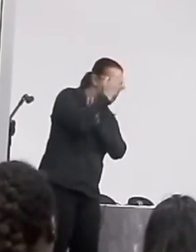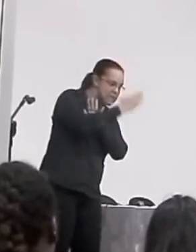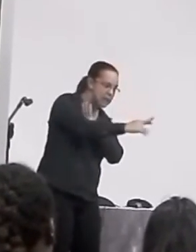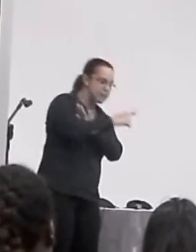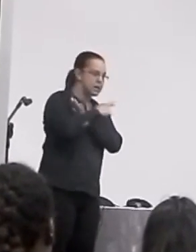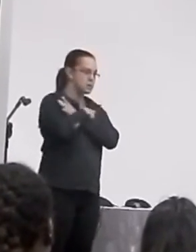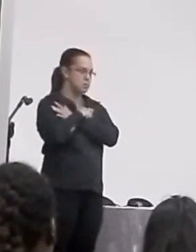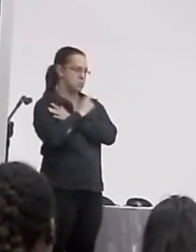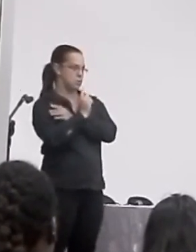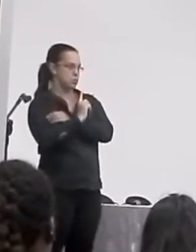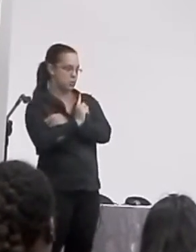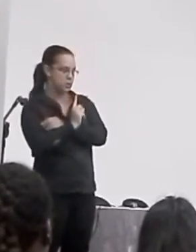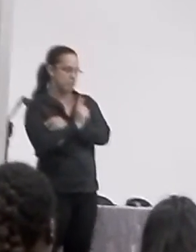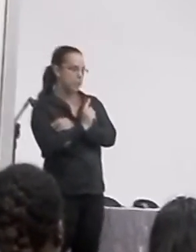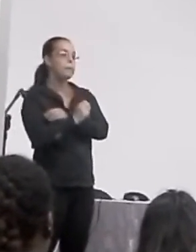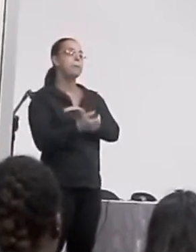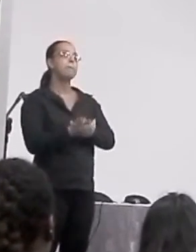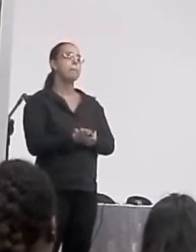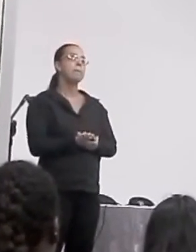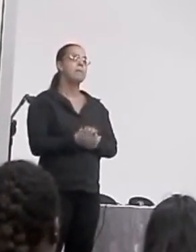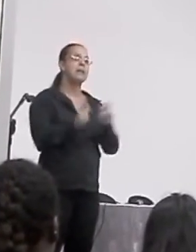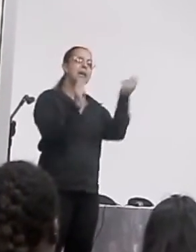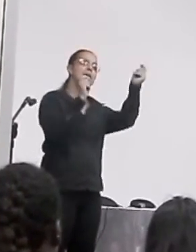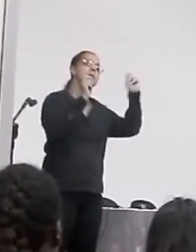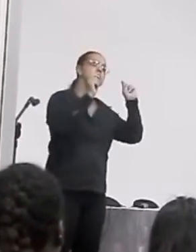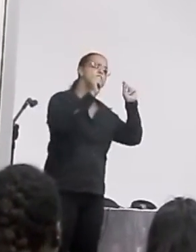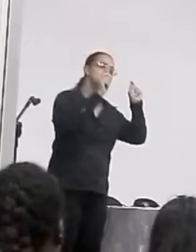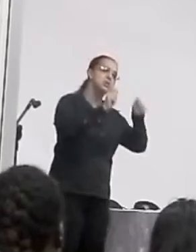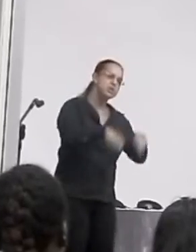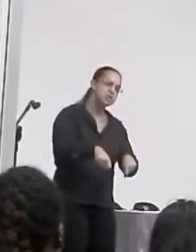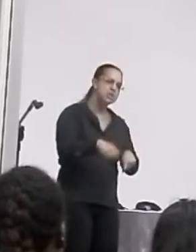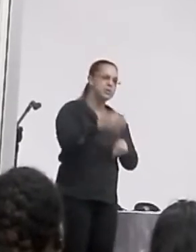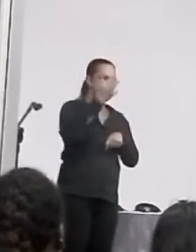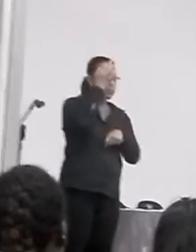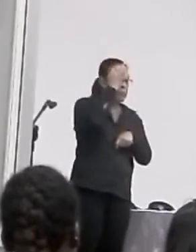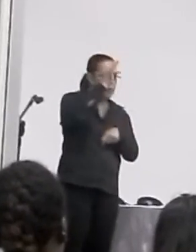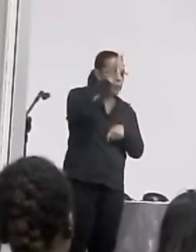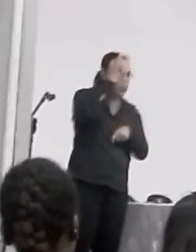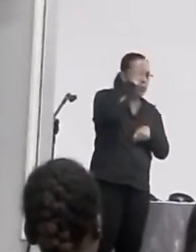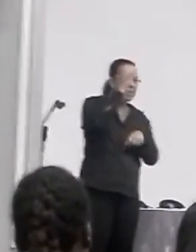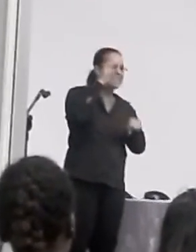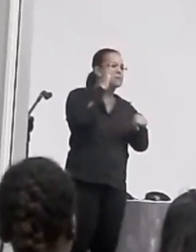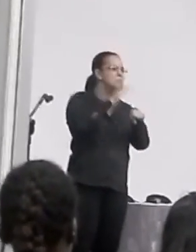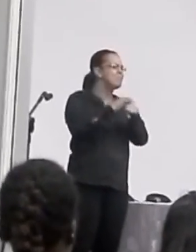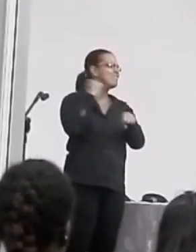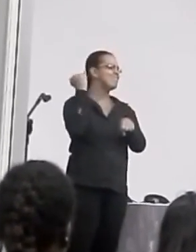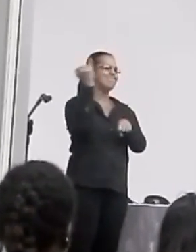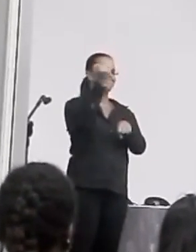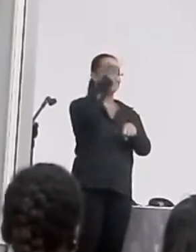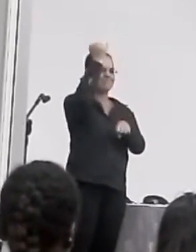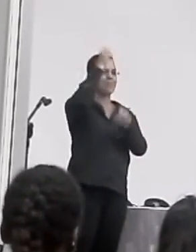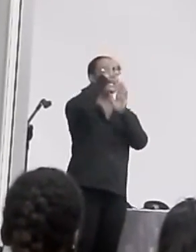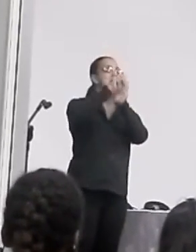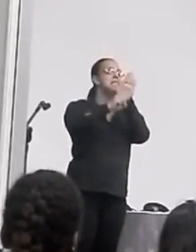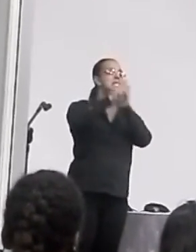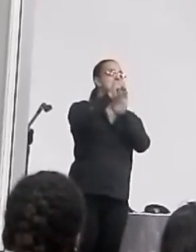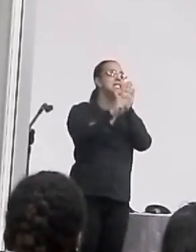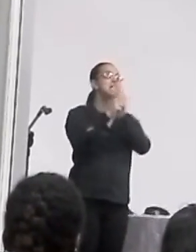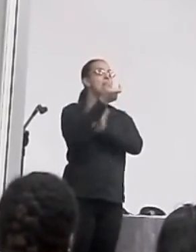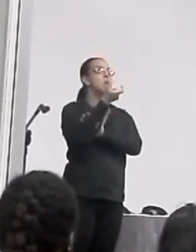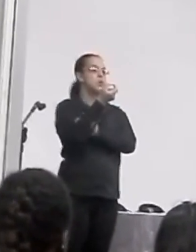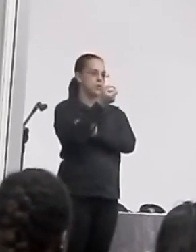se ele poderia ter sido um filósofo mais importante do século XX sem ter sido